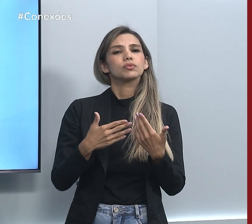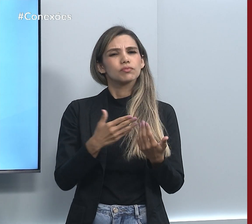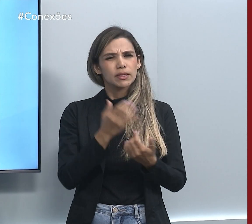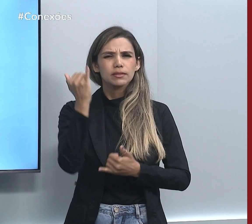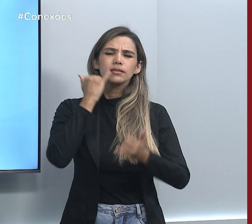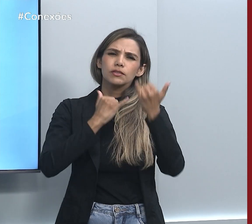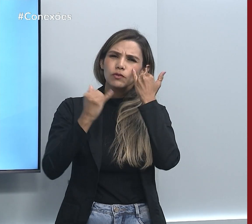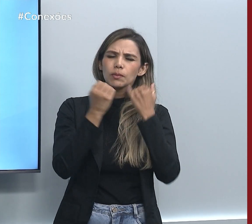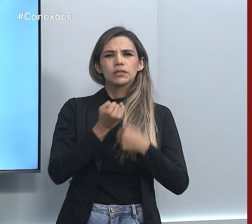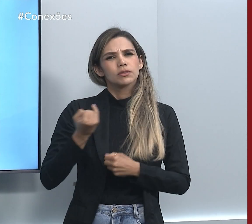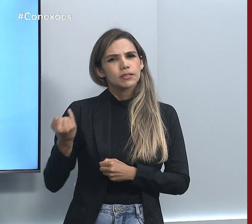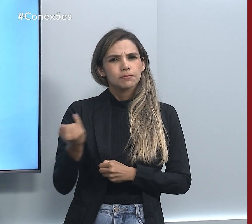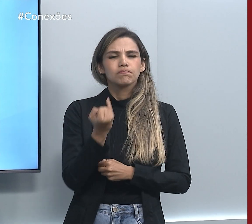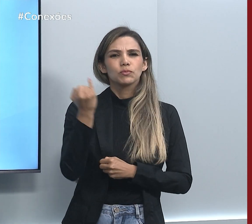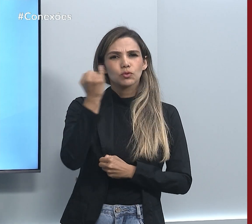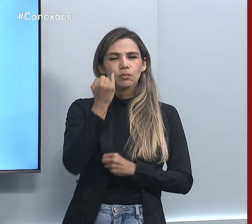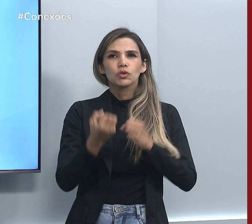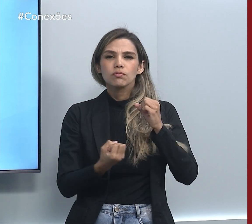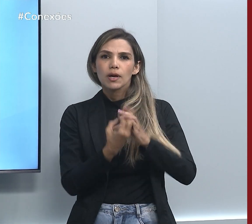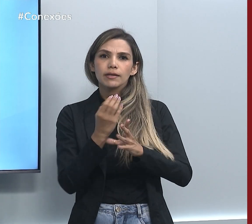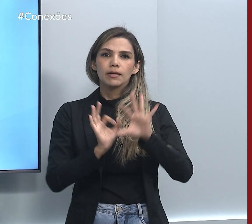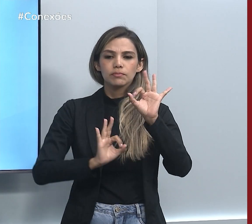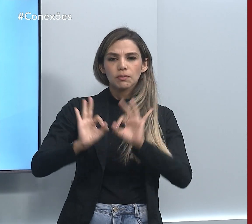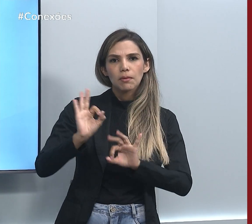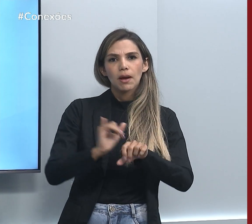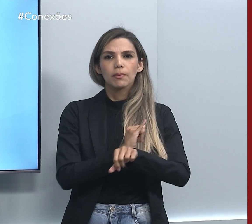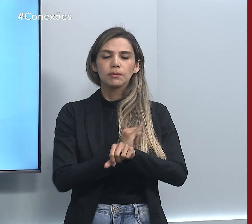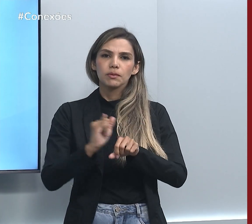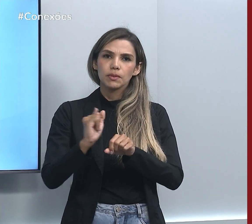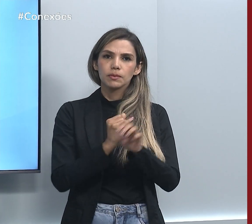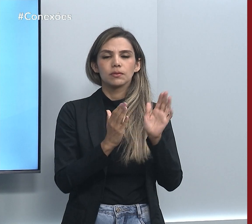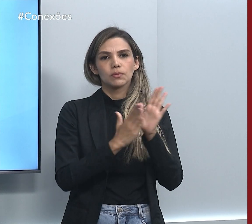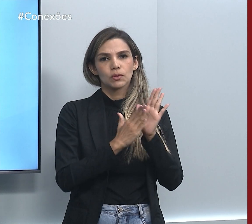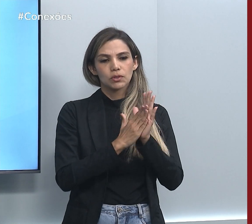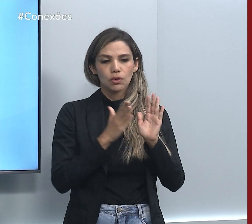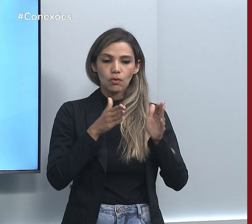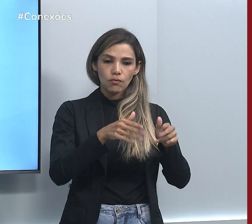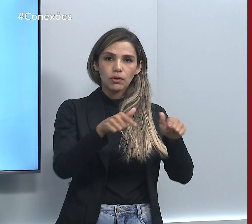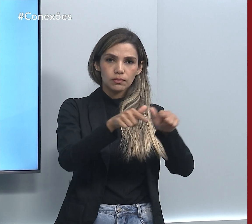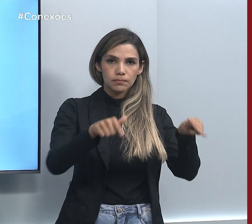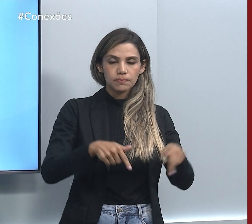políticas públicas e específicas para essa população.